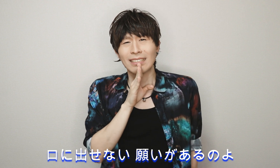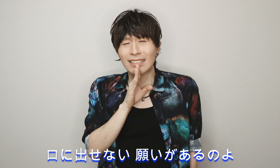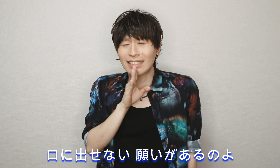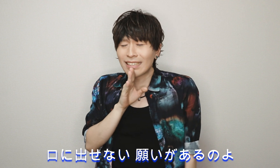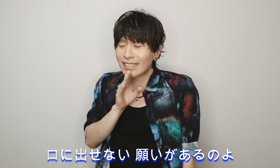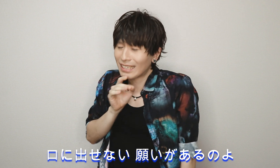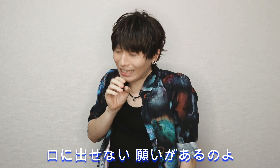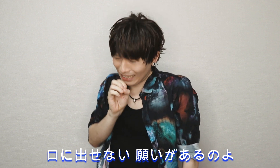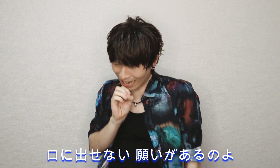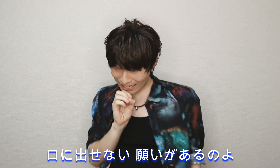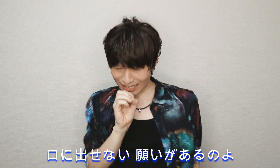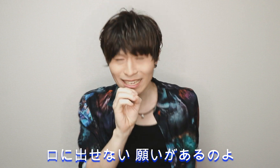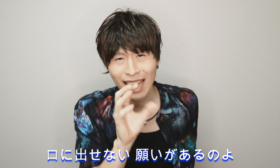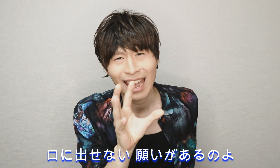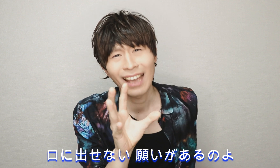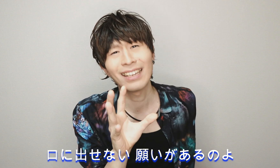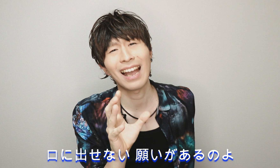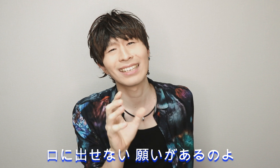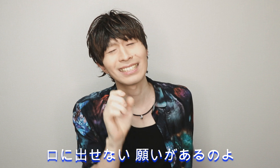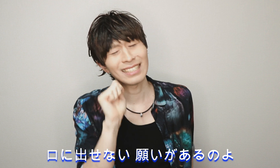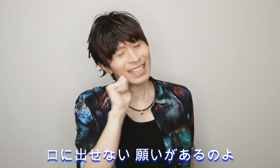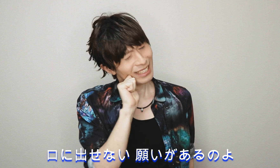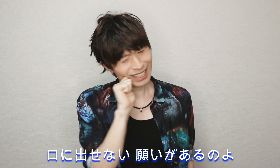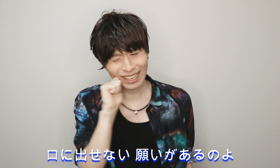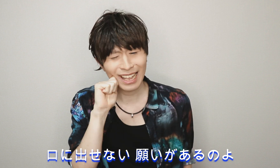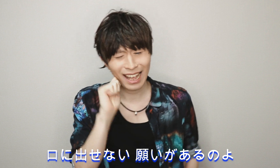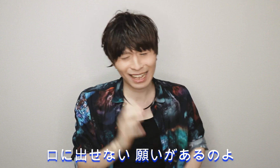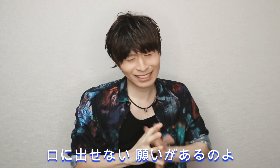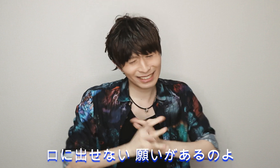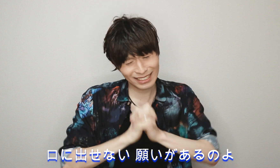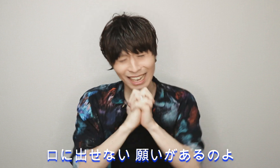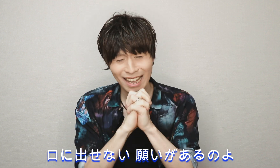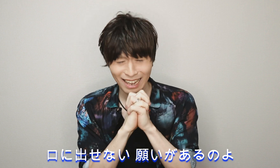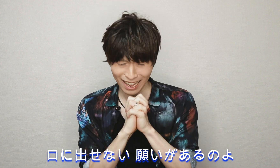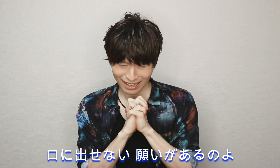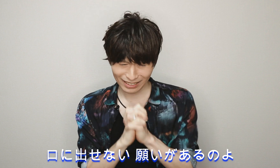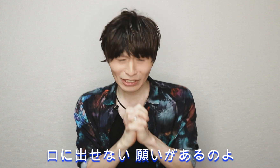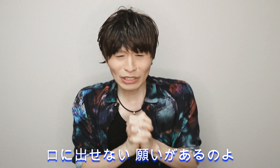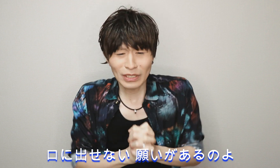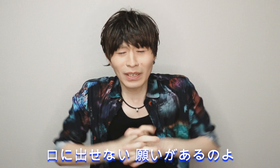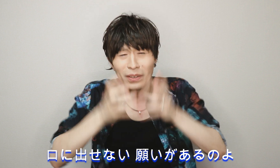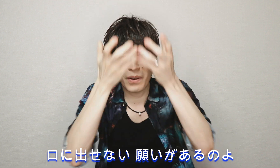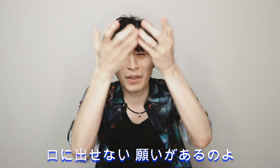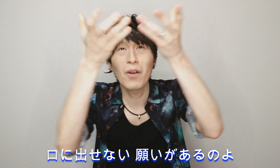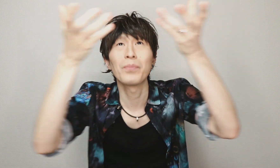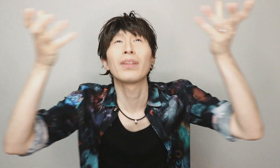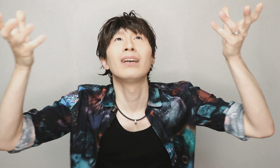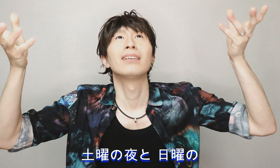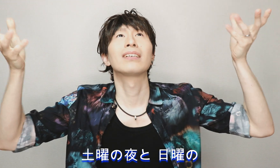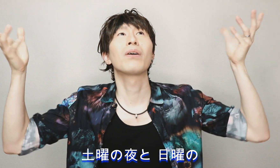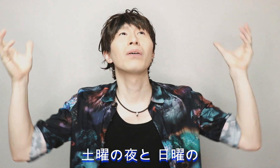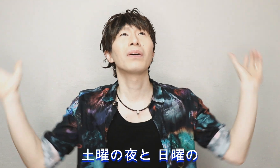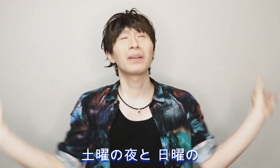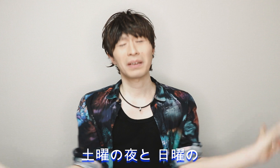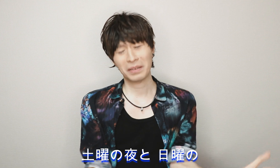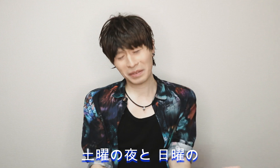口に出せない願いがあるのよ土曜